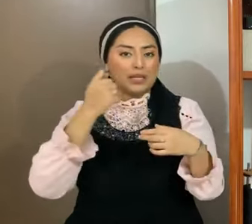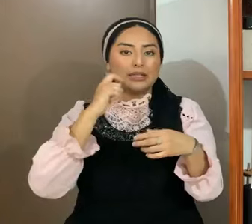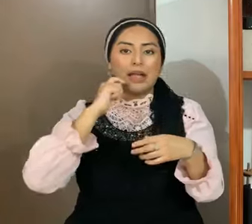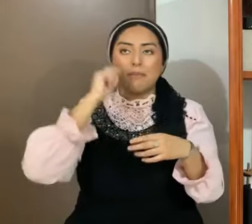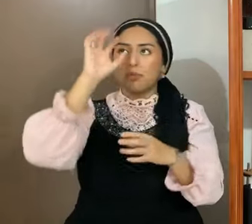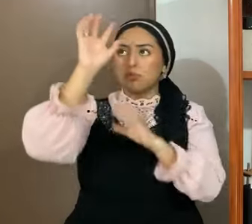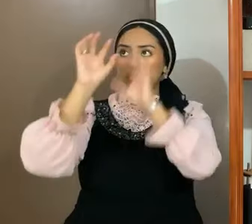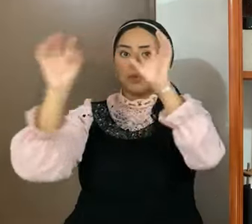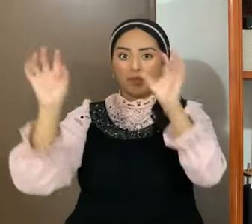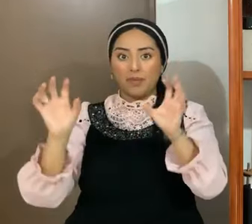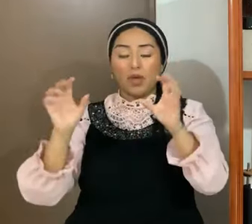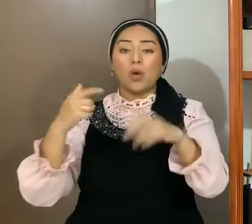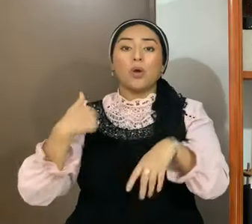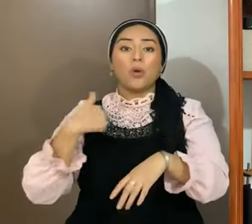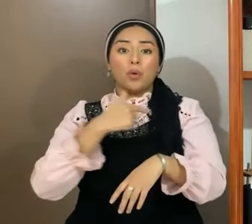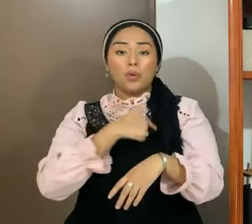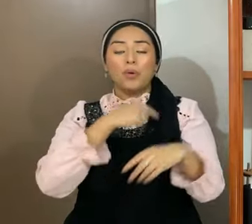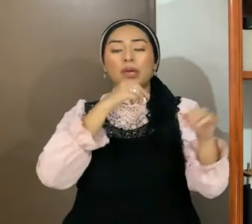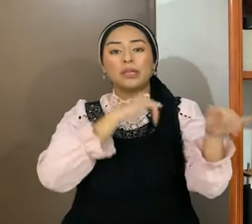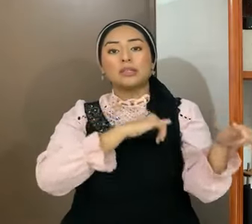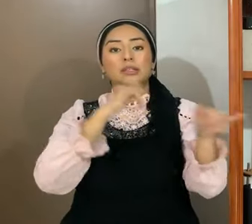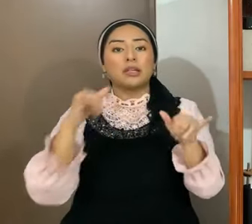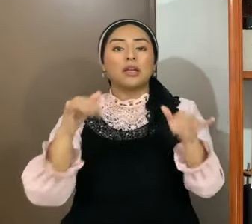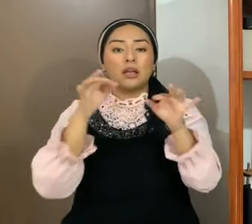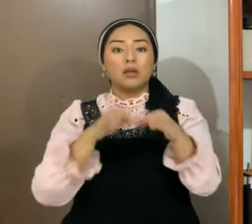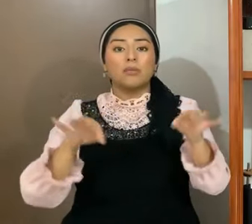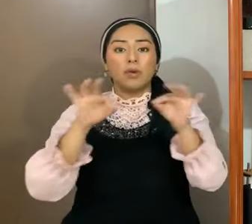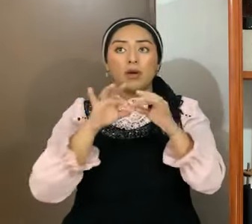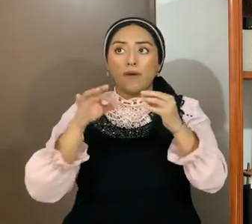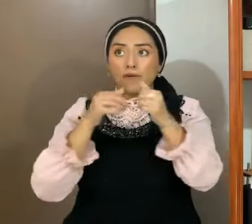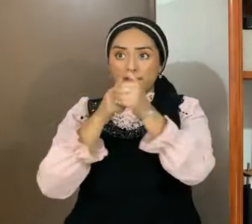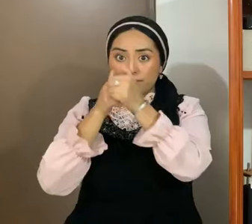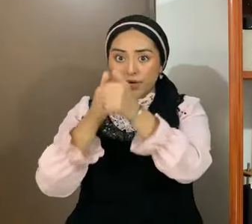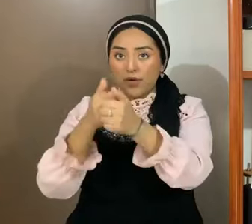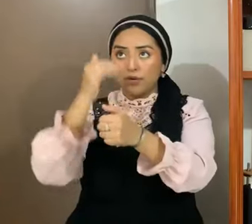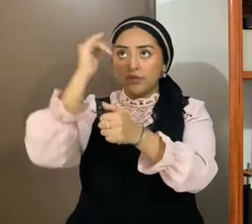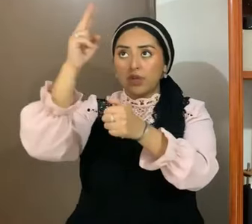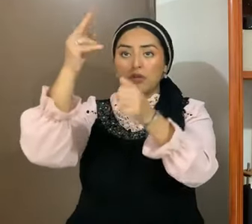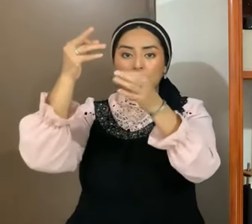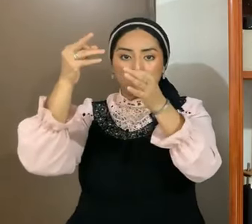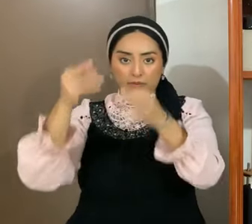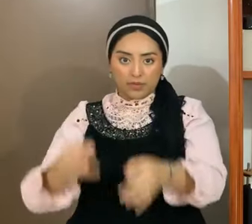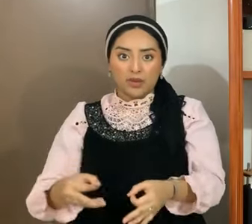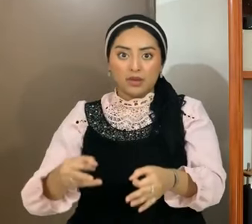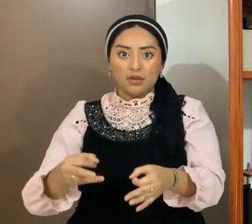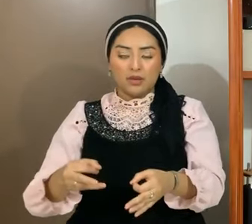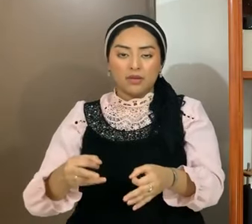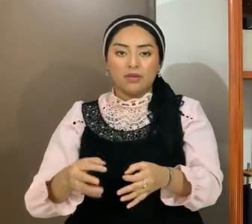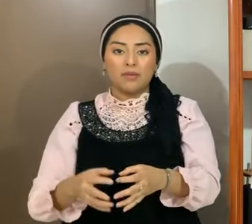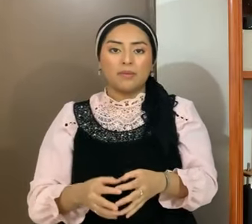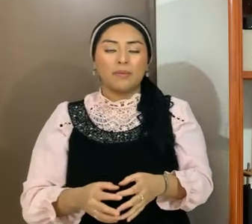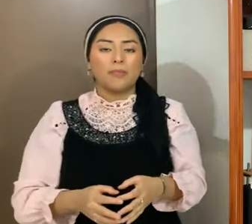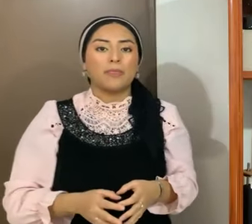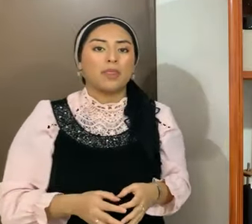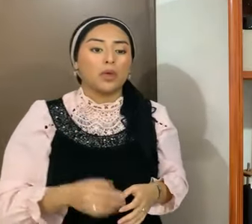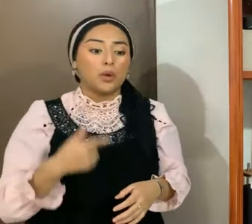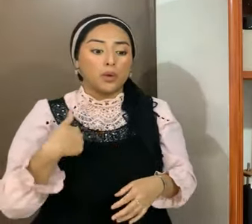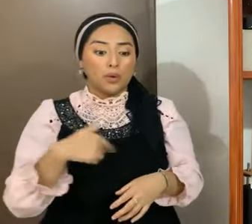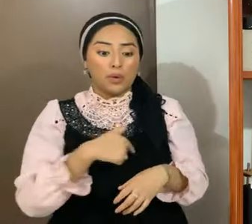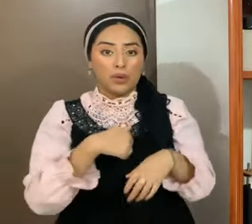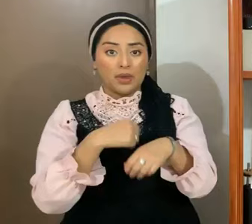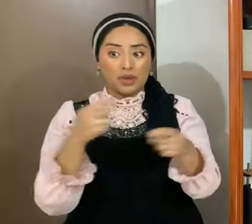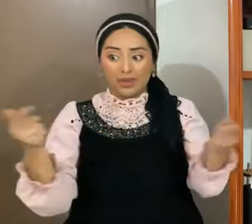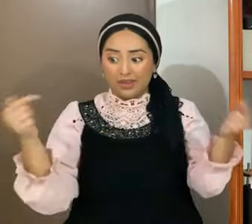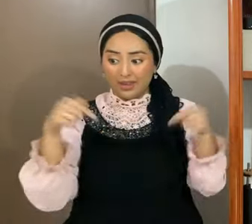que hacer la voluntad de Yahweh lo mejor que podamos siempre. Nunca ir en contra de su voluntad, porque para eso fuimos